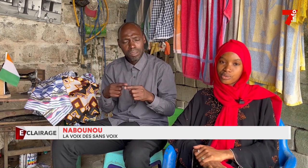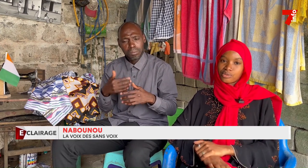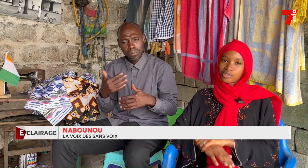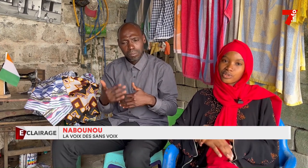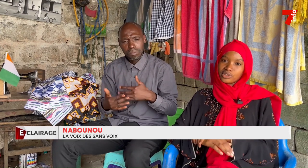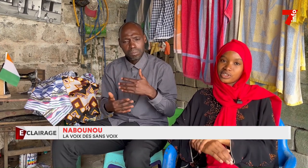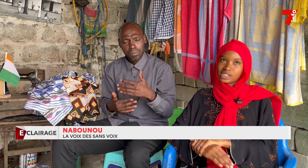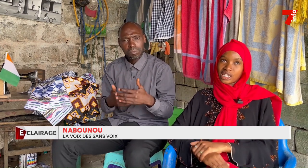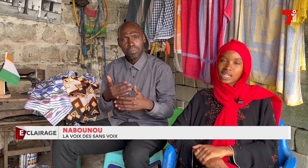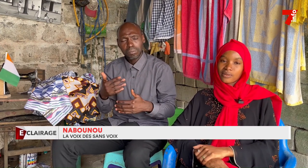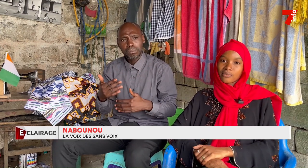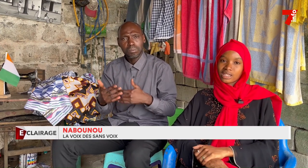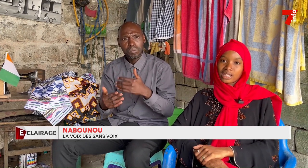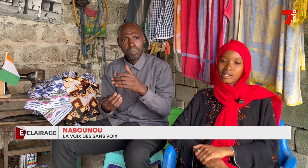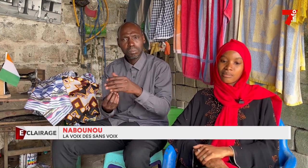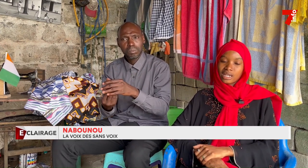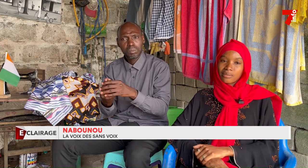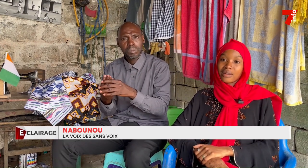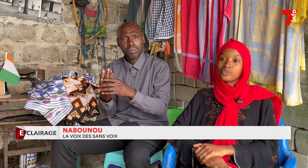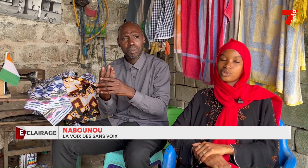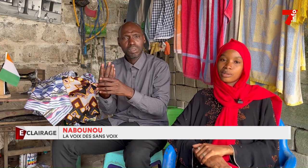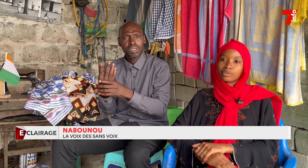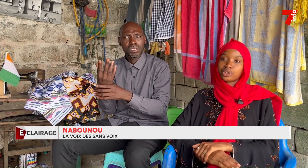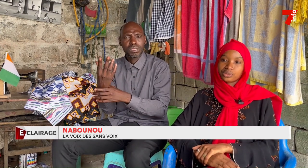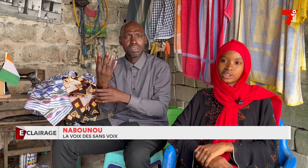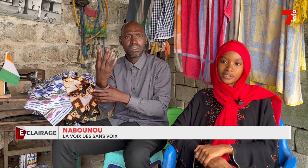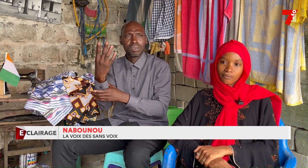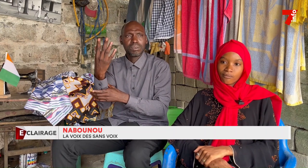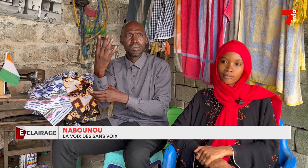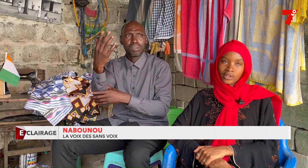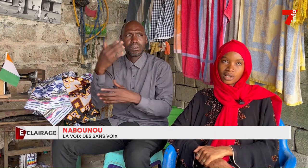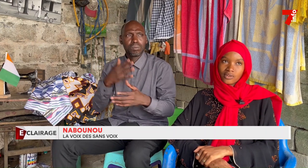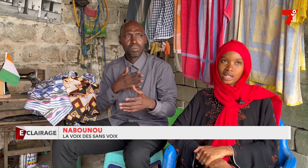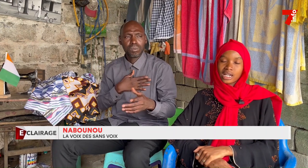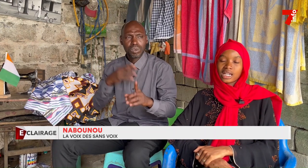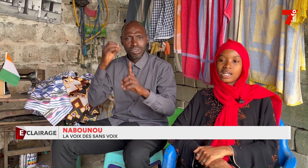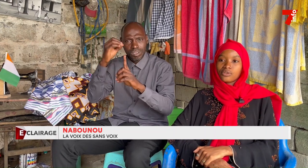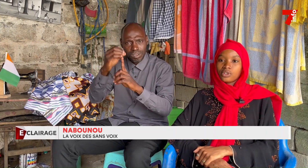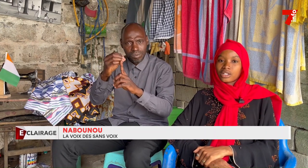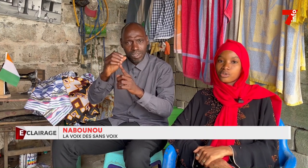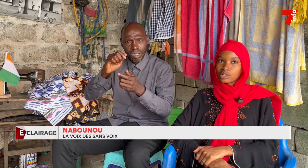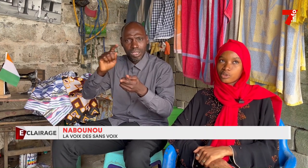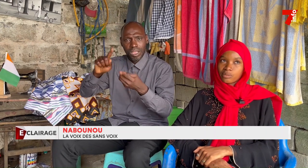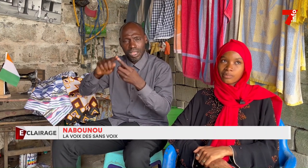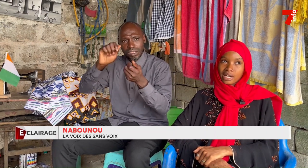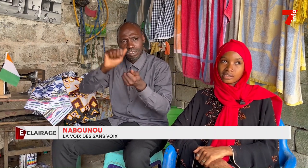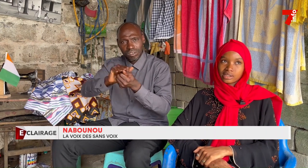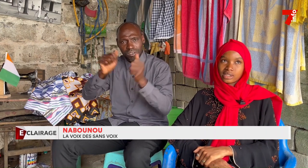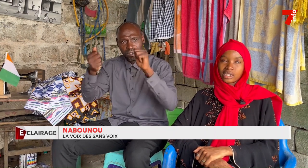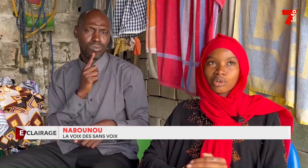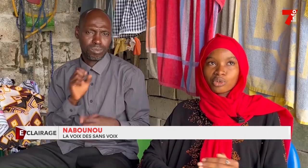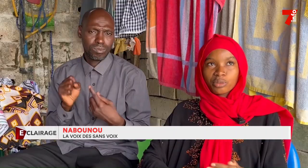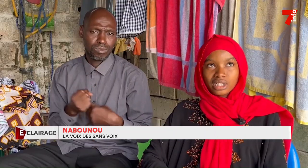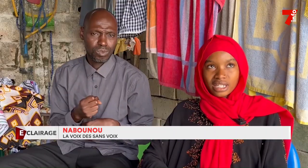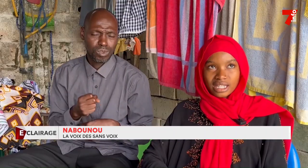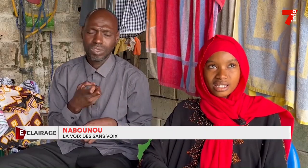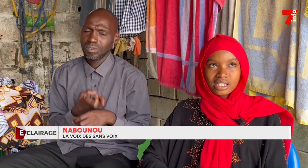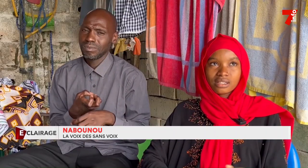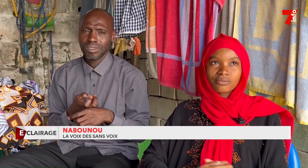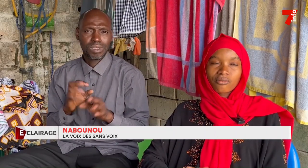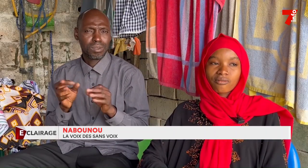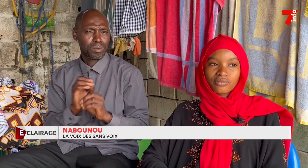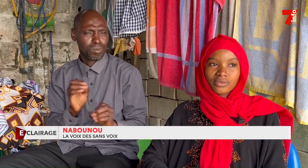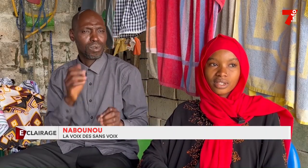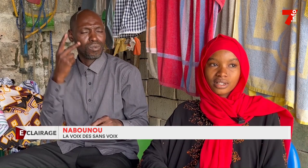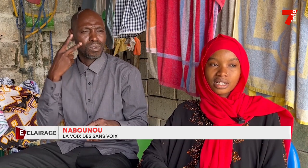mesure que je tradissais, ma vision a un peu changé. Voilà. Vu la situation des parents, en 2015,